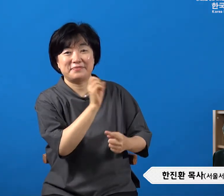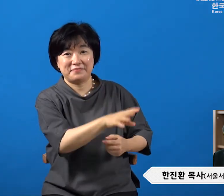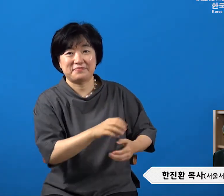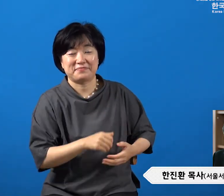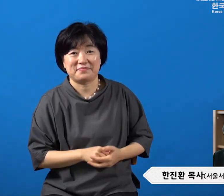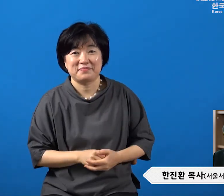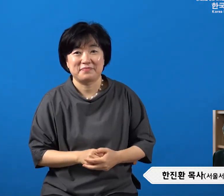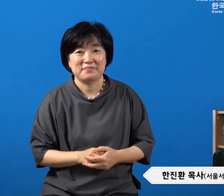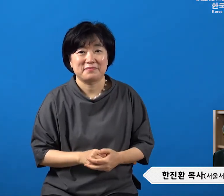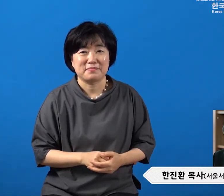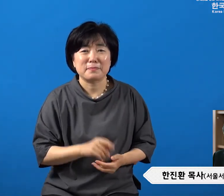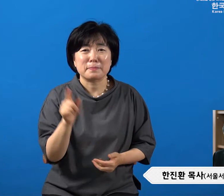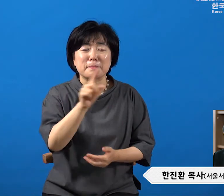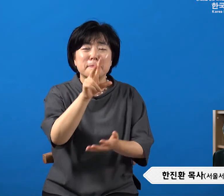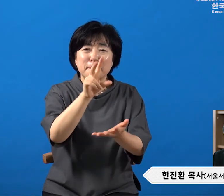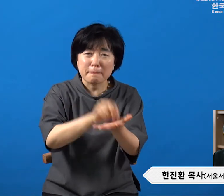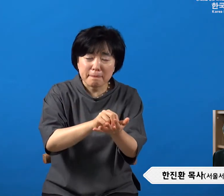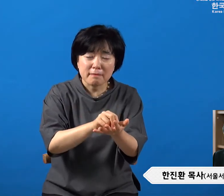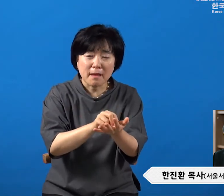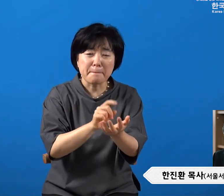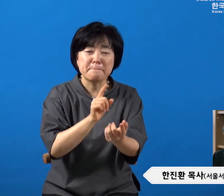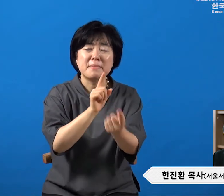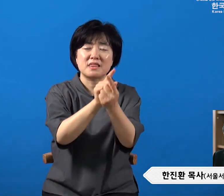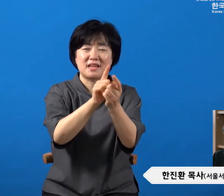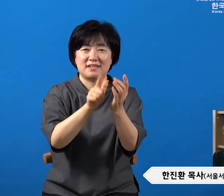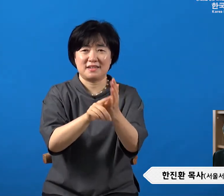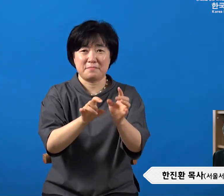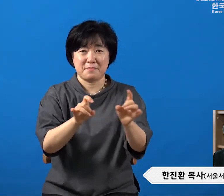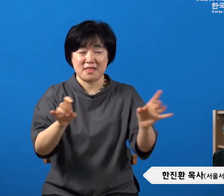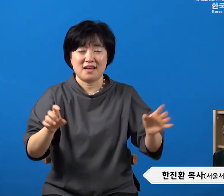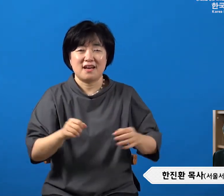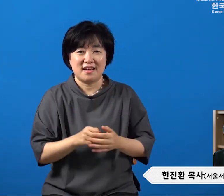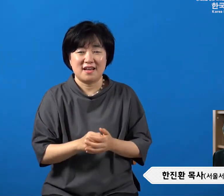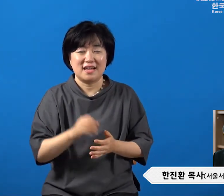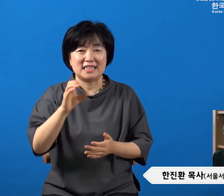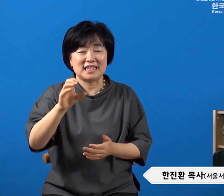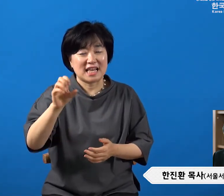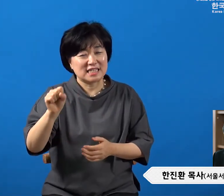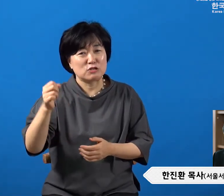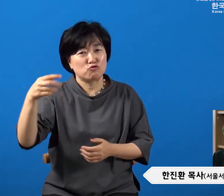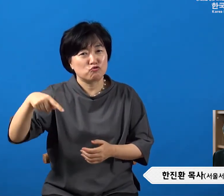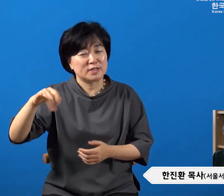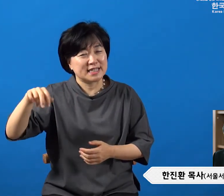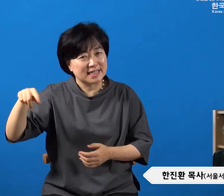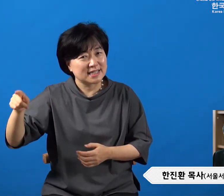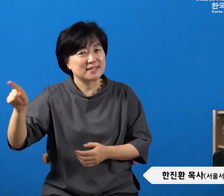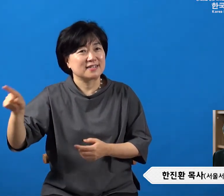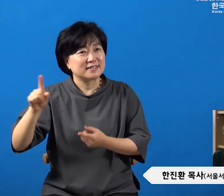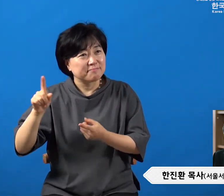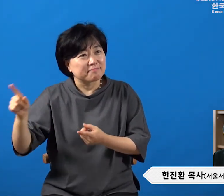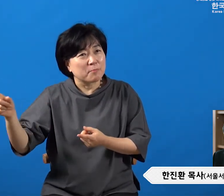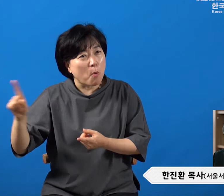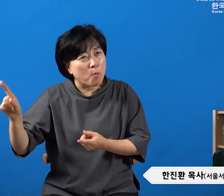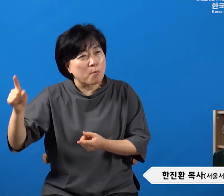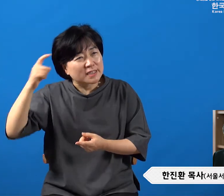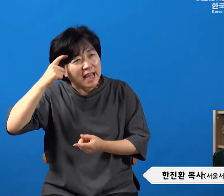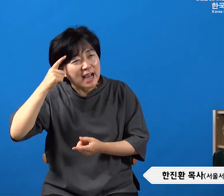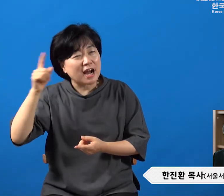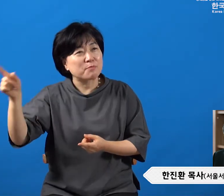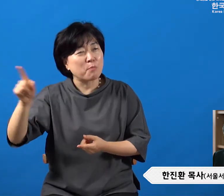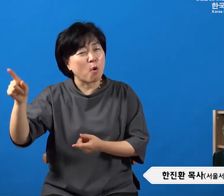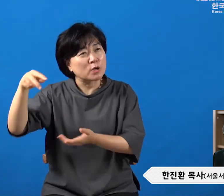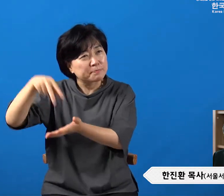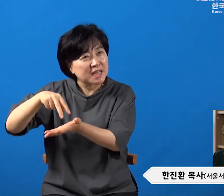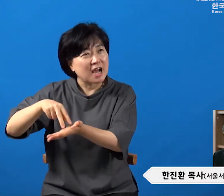것입니다. 무슨 문제에 부딪히든 간에 C.S. 루이스 같으면 여기에 대해서 어떻게 생각하고